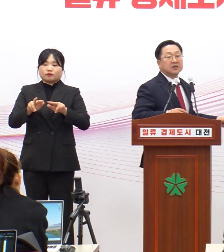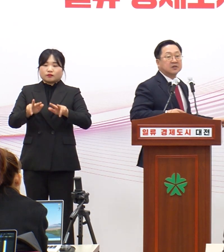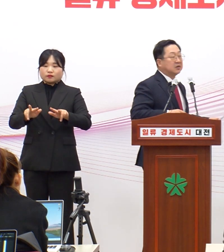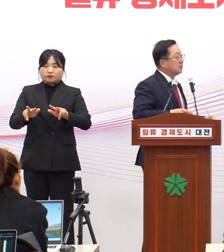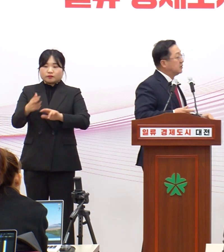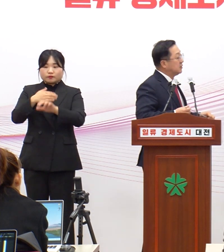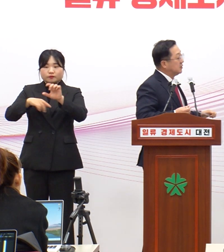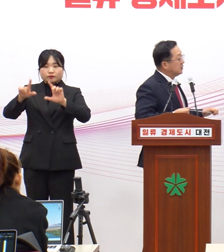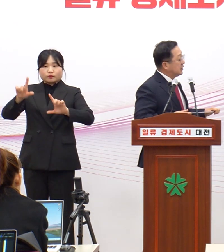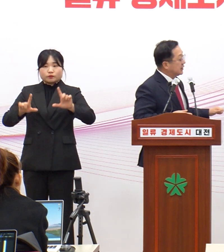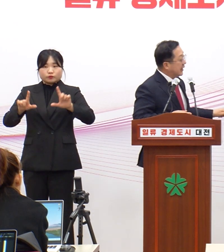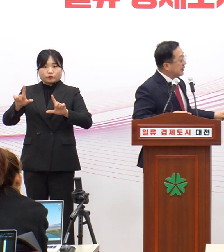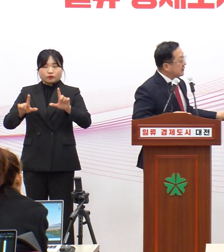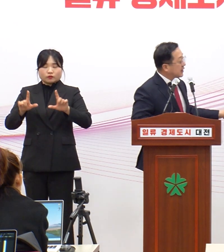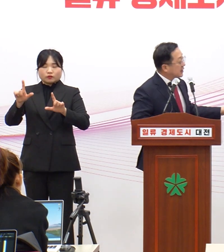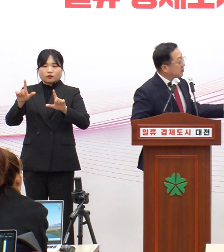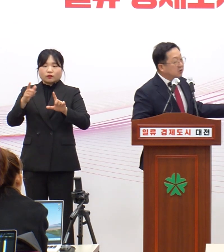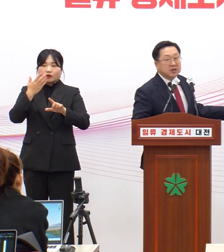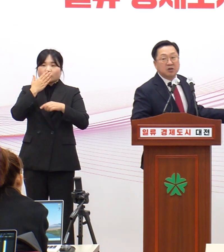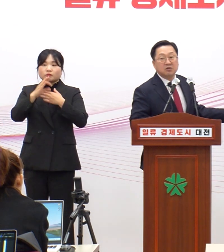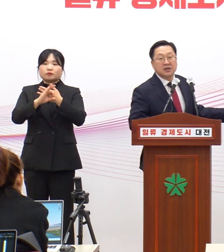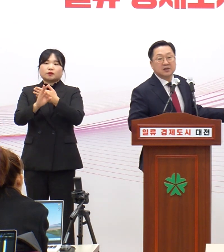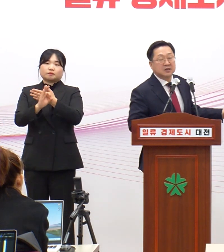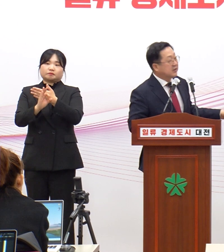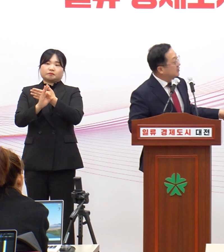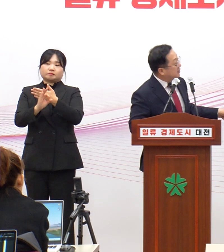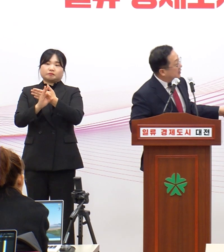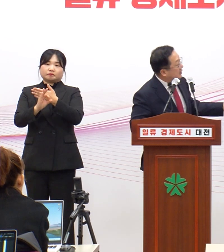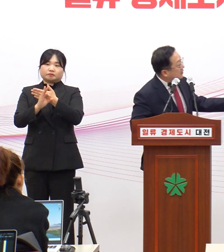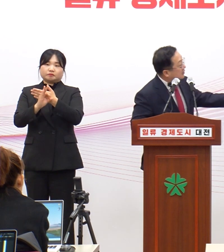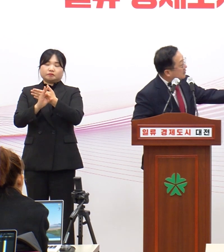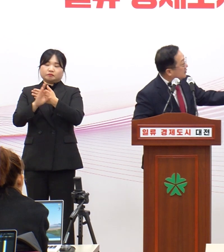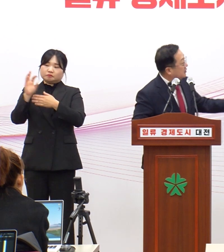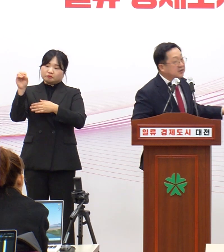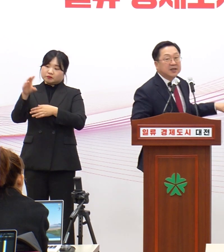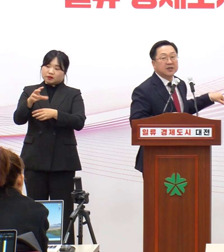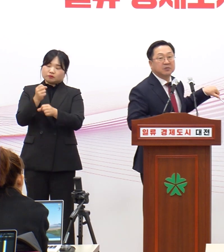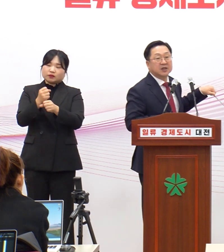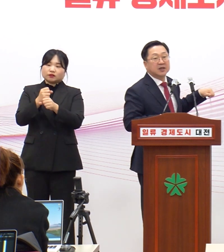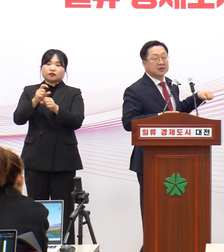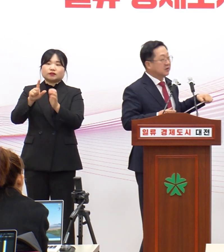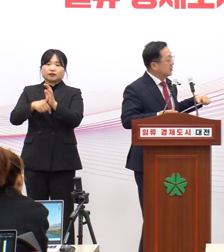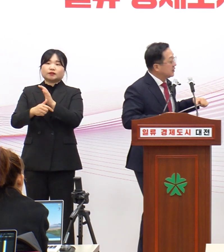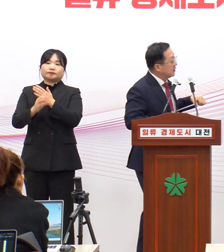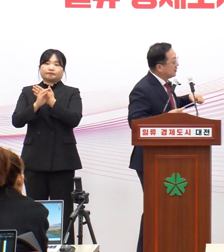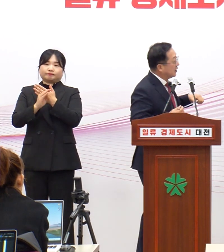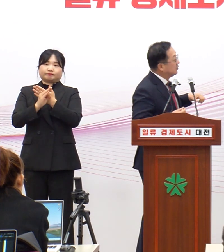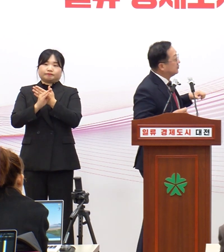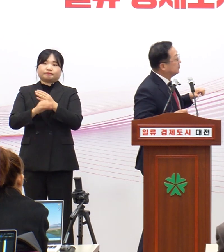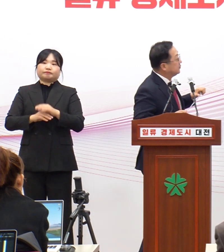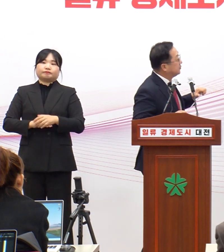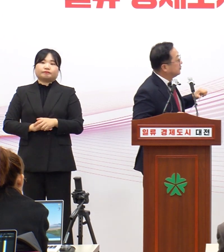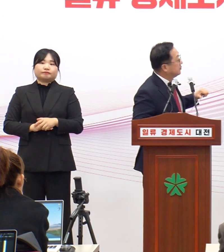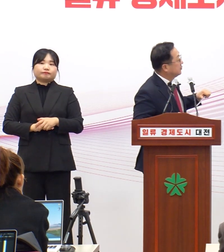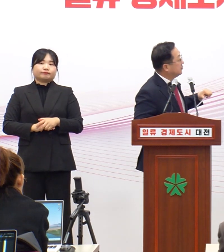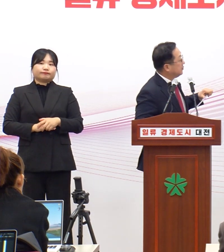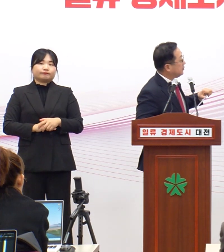데서 일단 가 디자인으로 이 경관들을 했을 때 어떤 디자인.